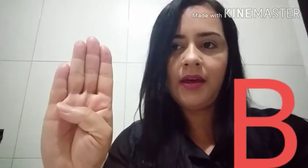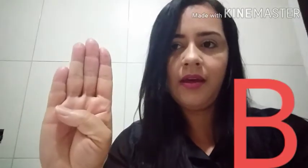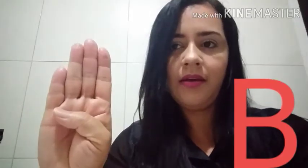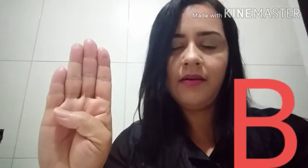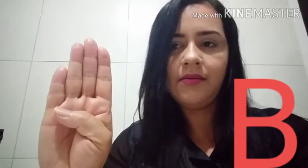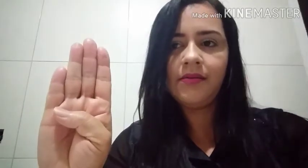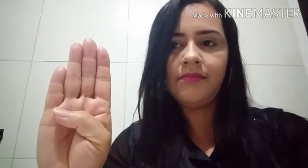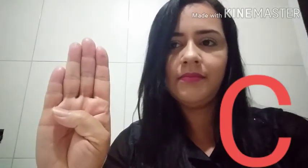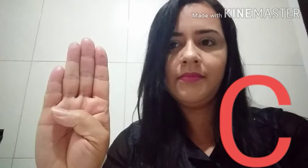B,